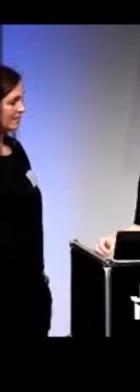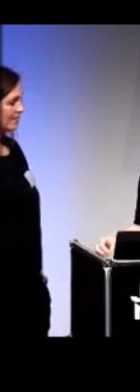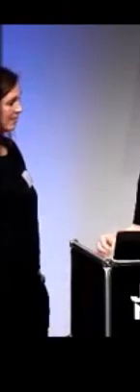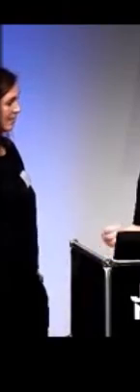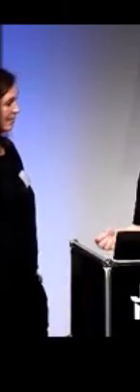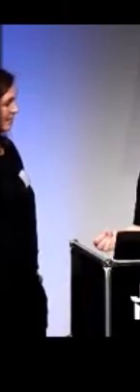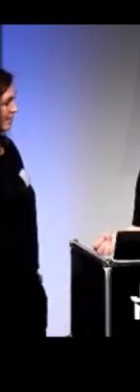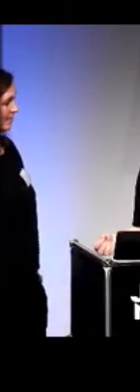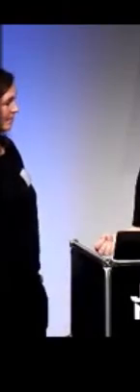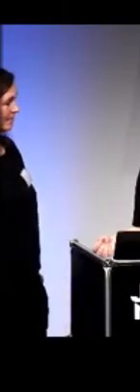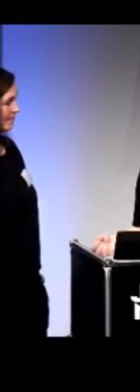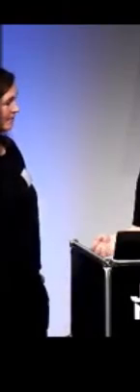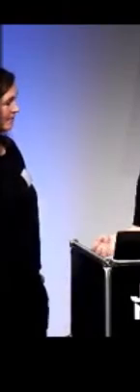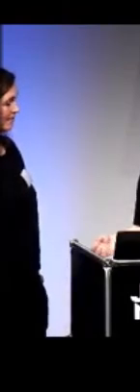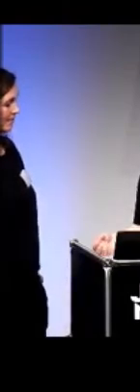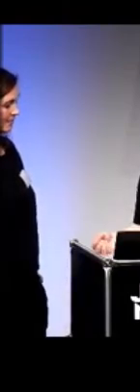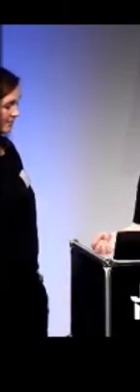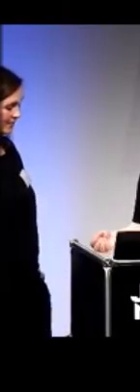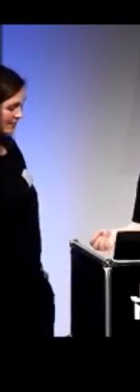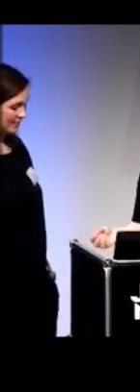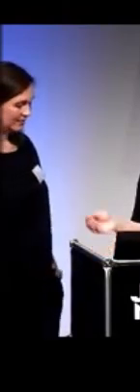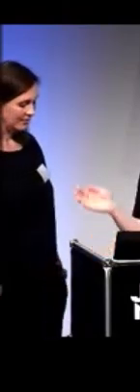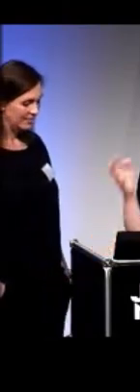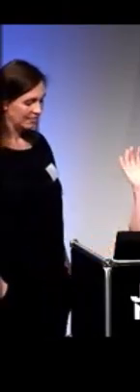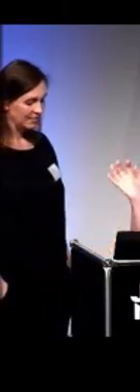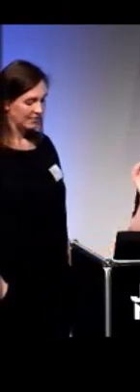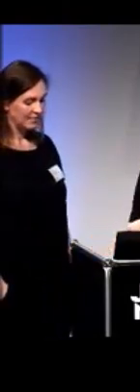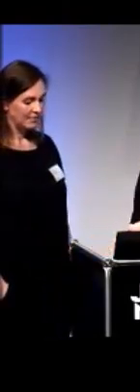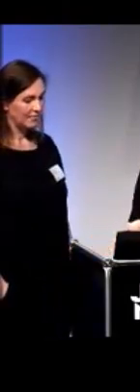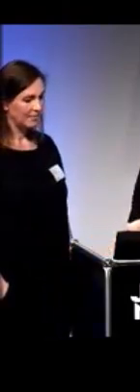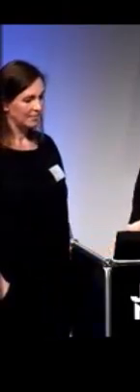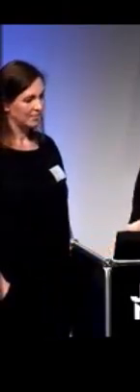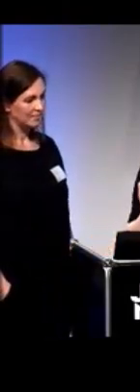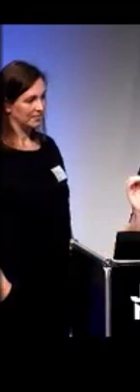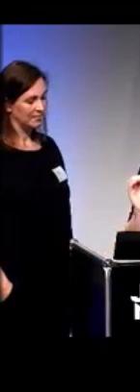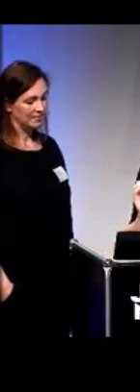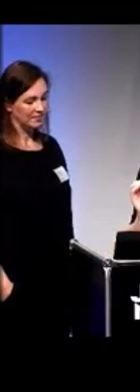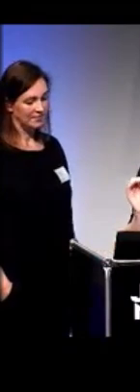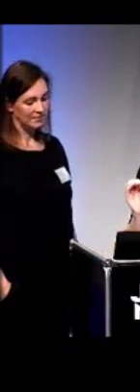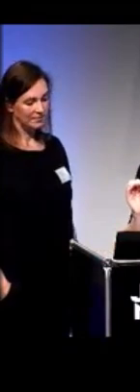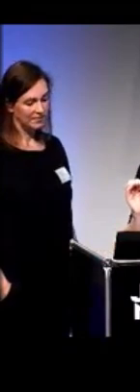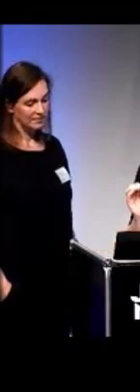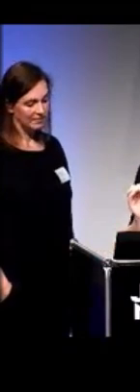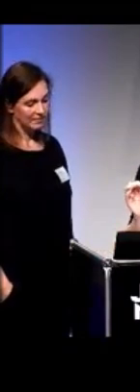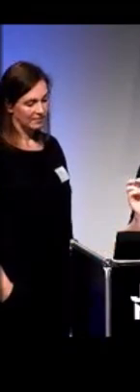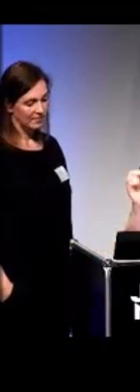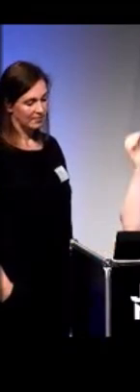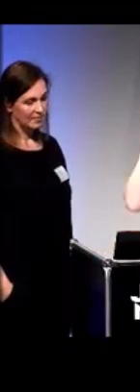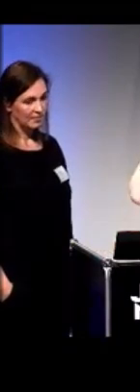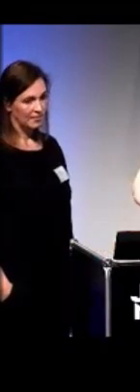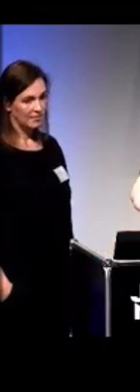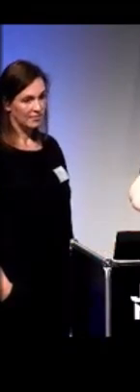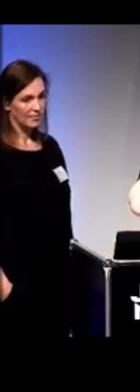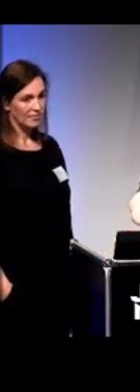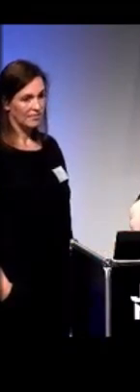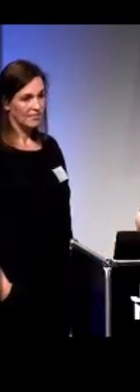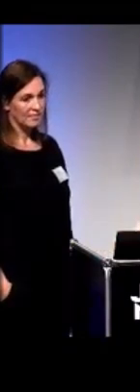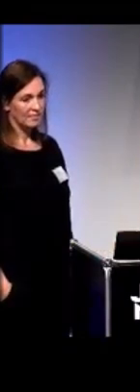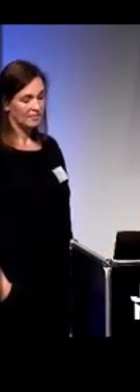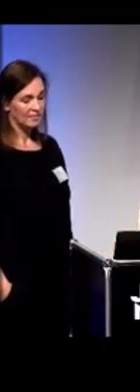Also, digitale Barrierefreiheit. Ich glaube, alle im Raum haben in irgendeiner Form Website- oder Social-Media-Kanäle, in denen